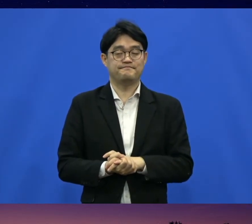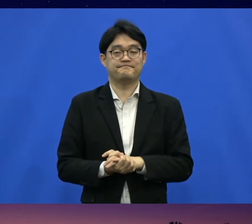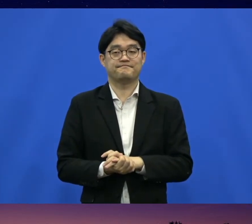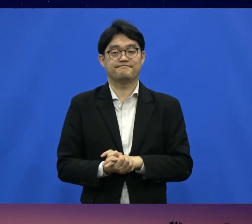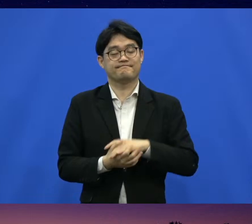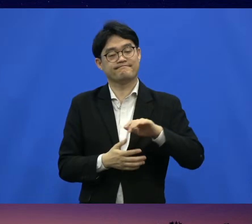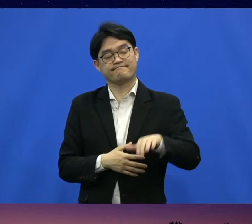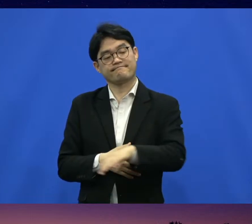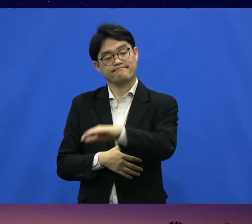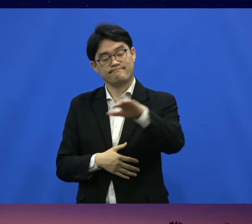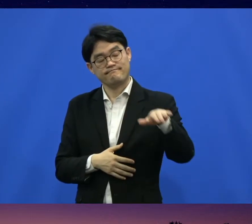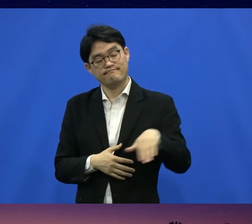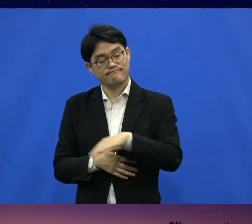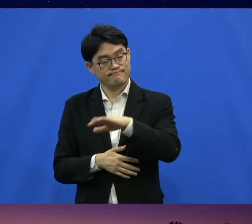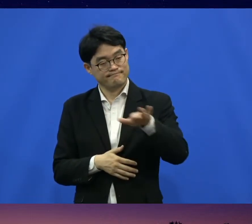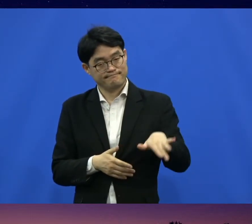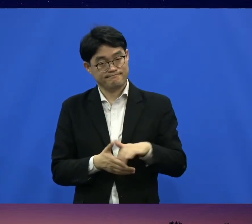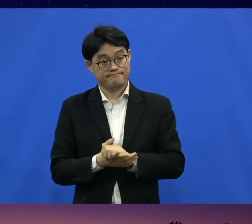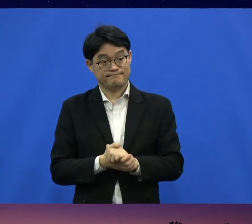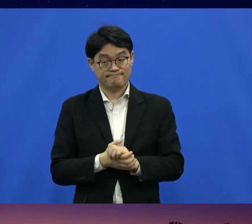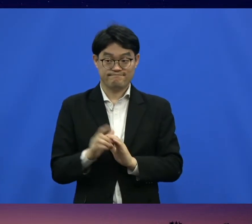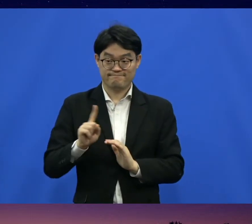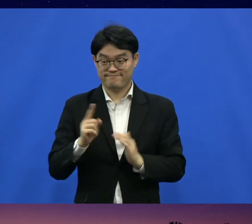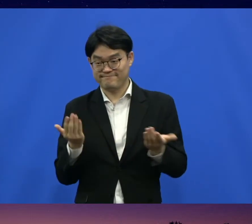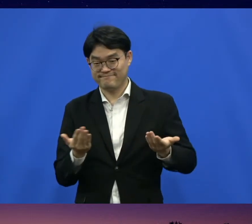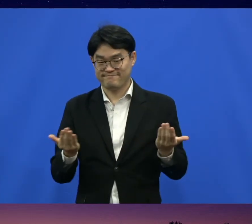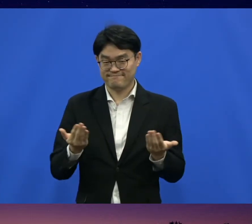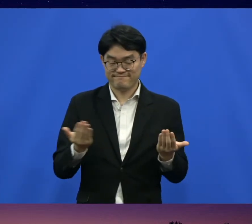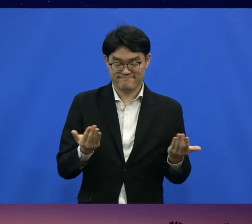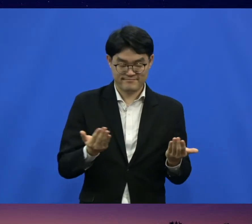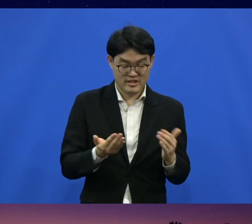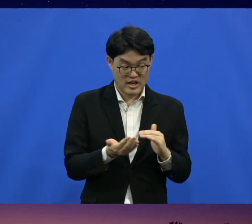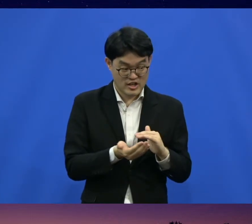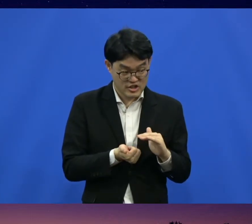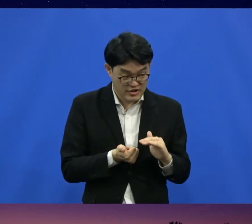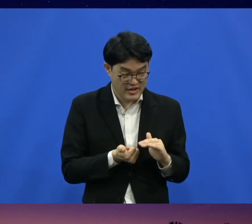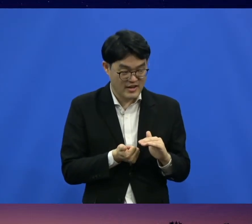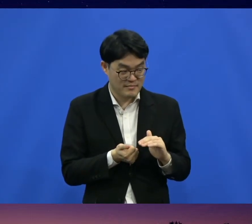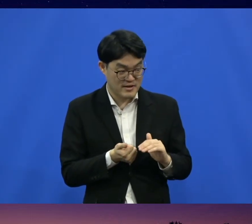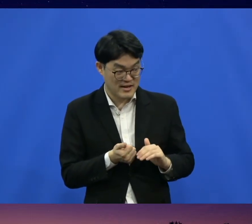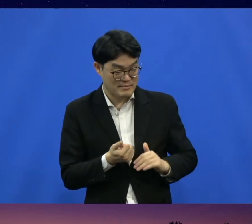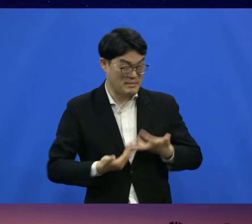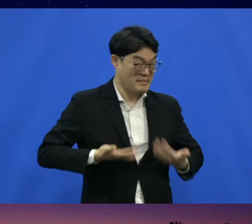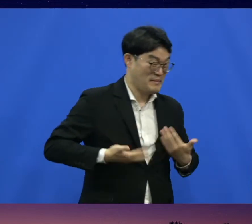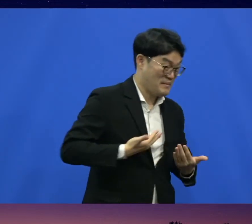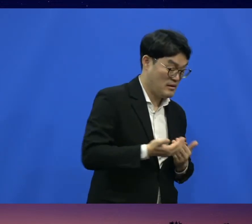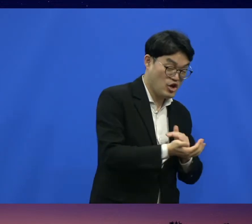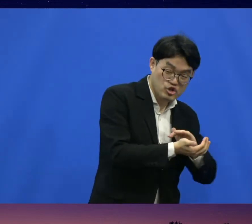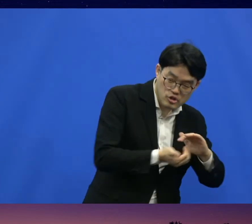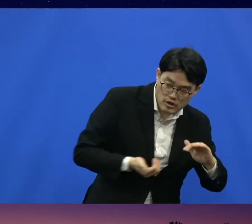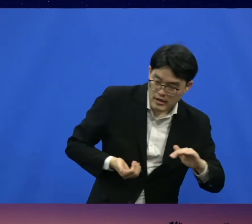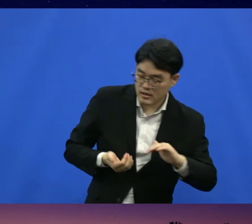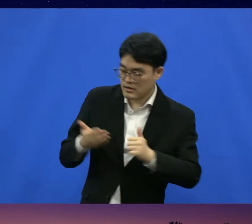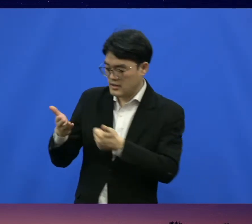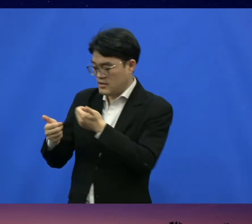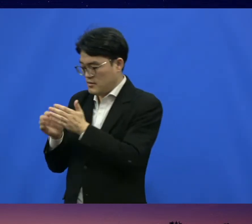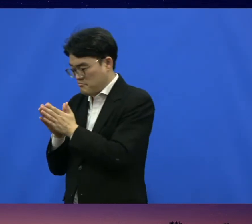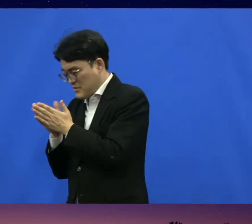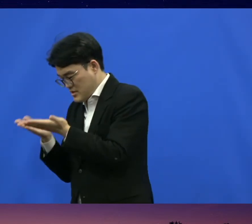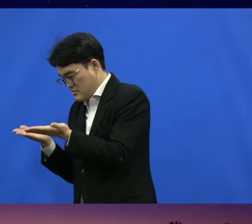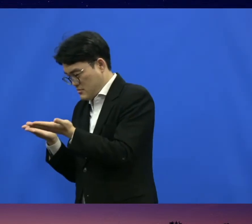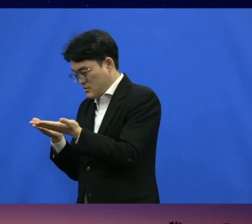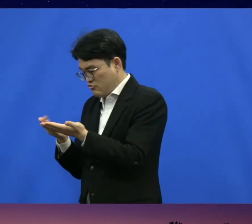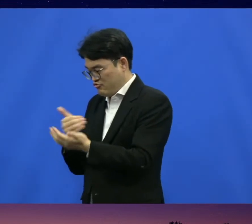우리가 여러분, 무엇을 하기 전에 충분히 하나님의 말씀을 검토하는 것, 이게 우리의 몸에 배어져 있어야